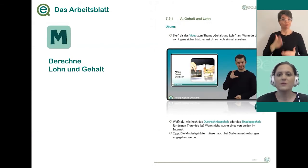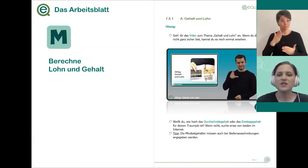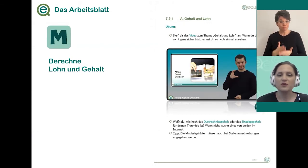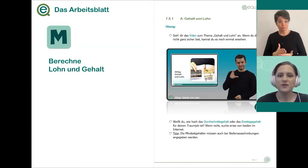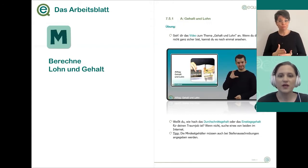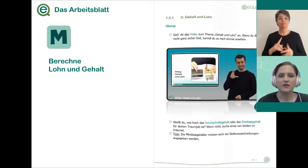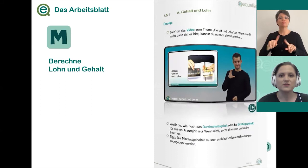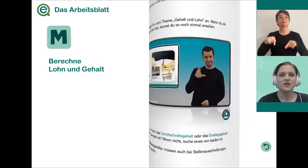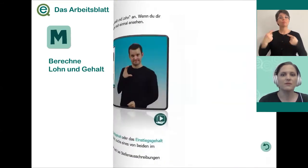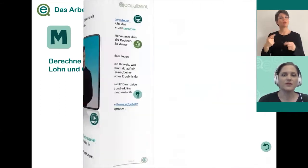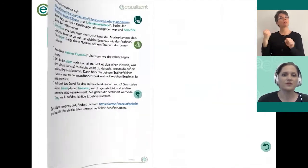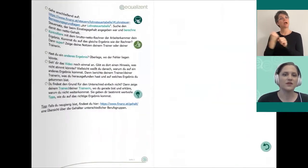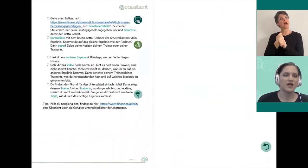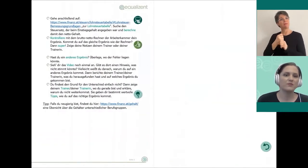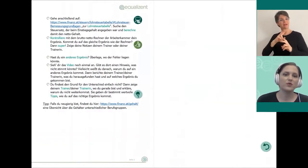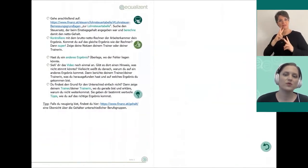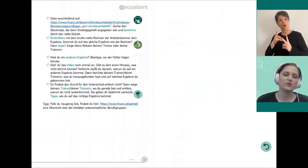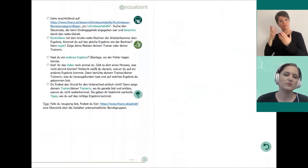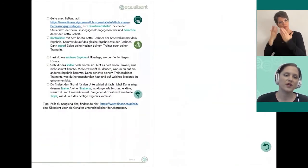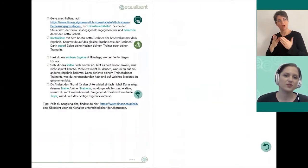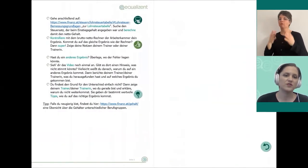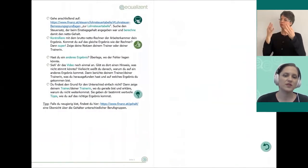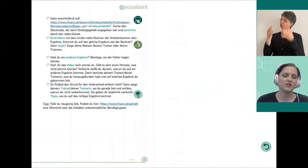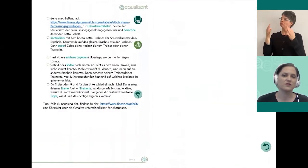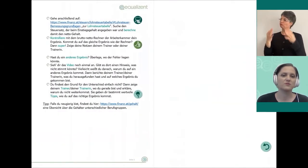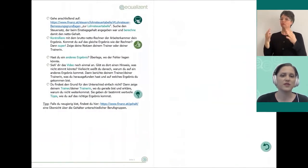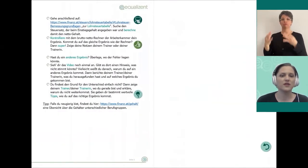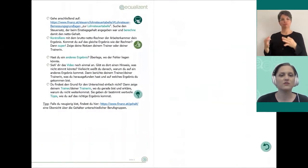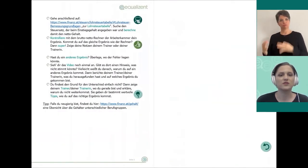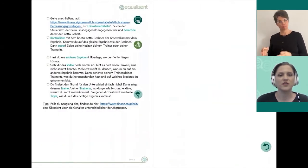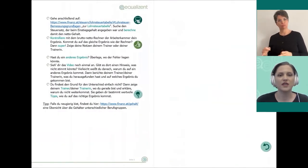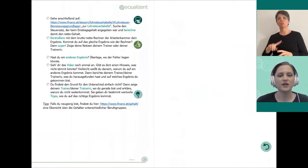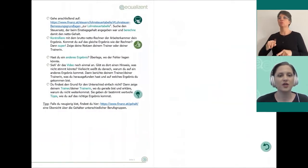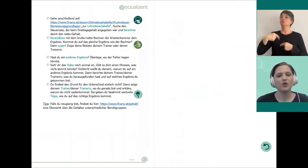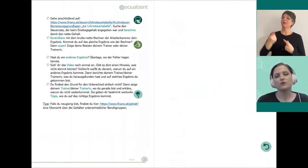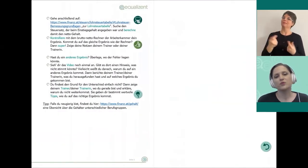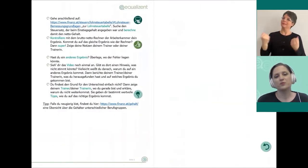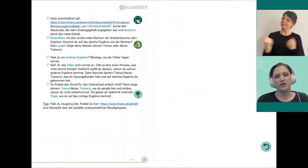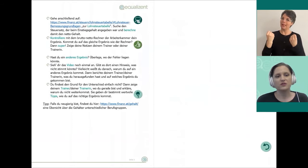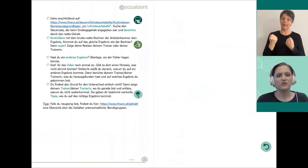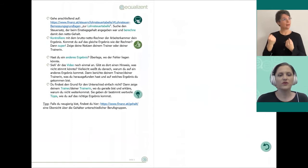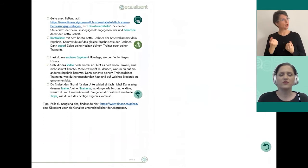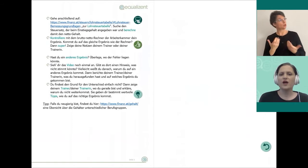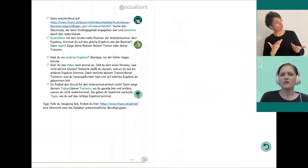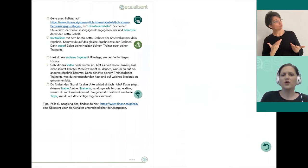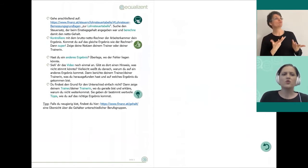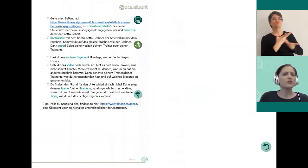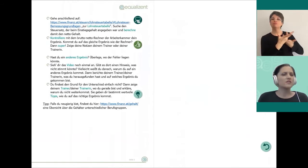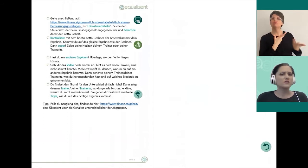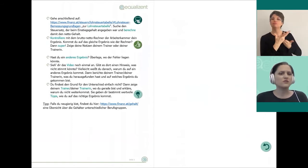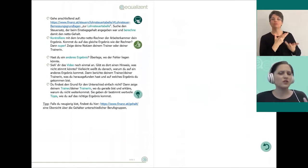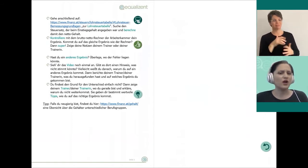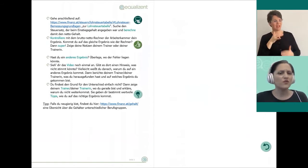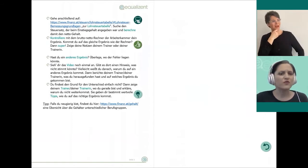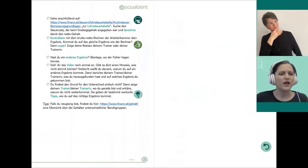den Arbeitsauftrag, sie arbeiten das ab und im Anschluss gehen sie dann zum Trainer oder zur Trainerin und besprechen die offenen Fragen oder